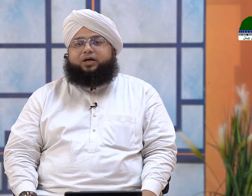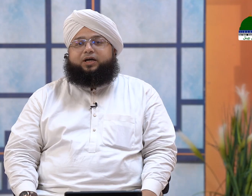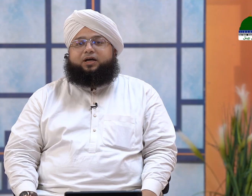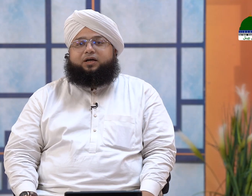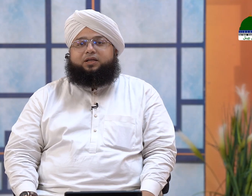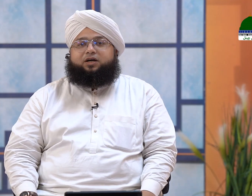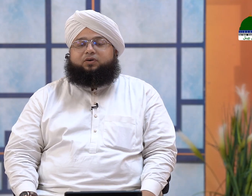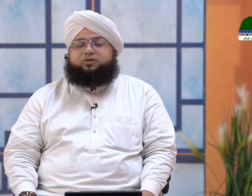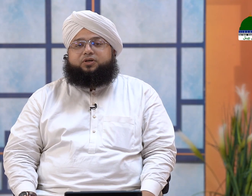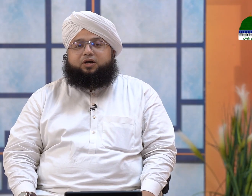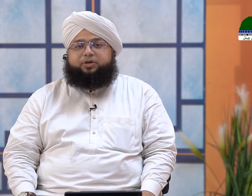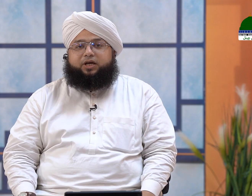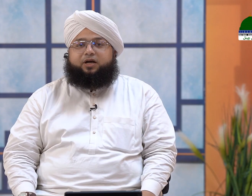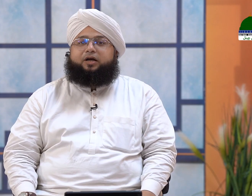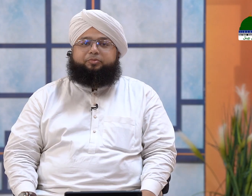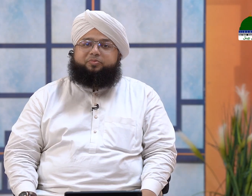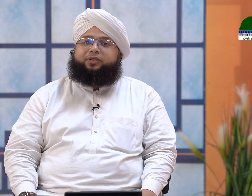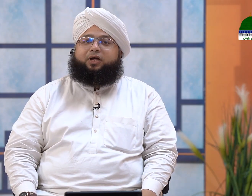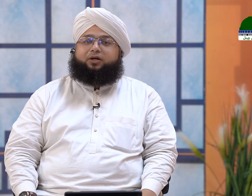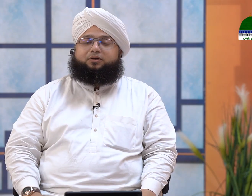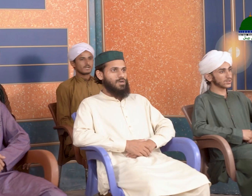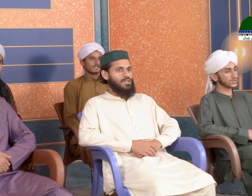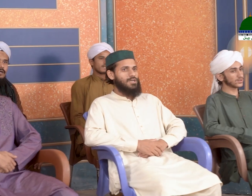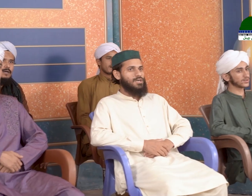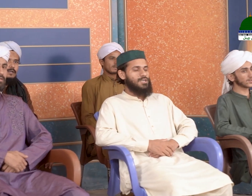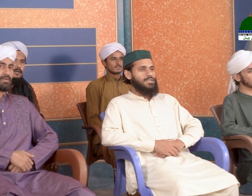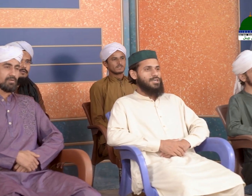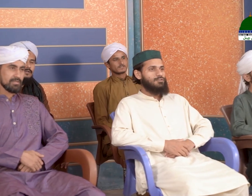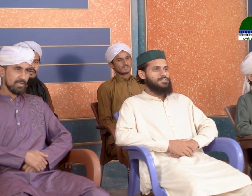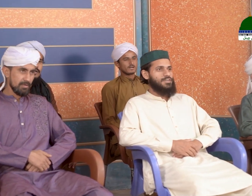وعلی آلک واصحابک یا حبیب اللہ،